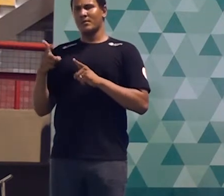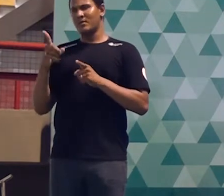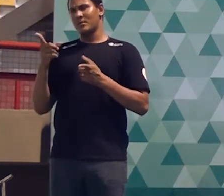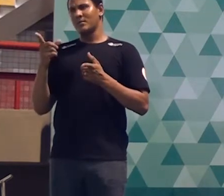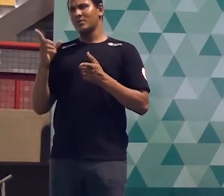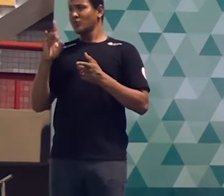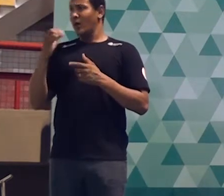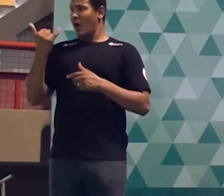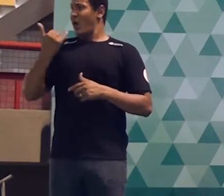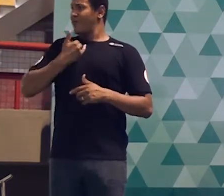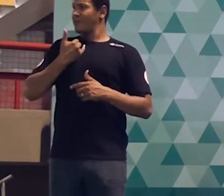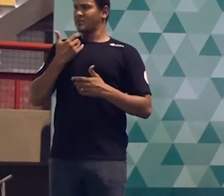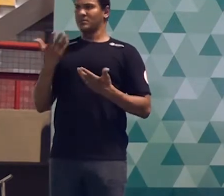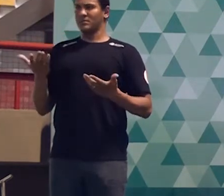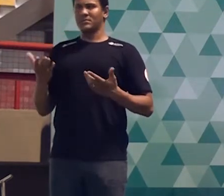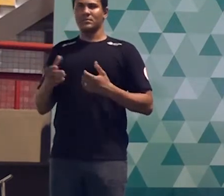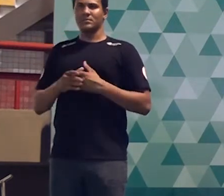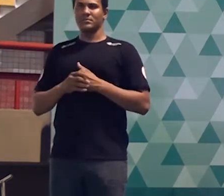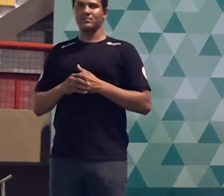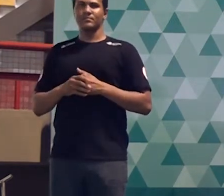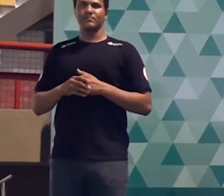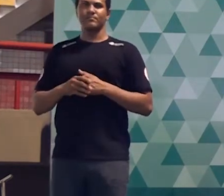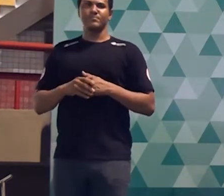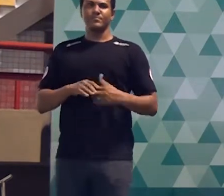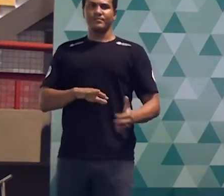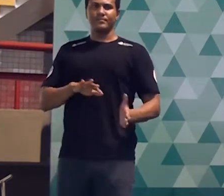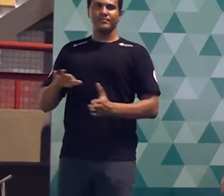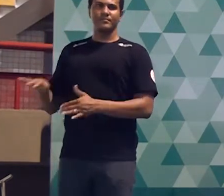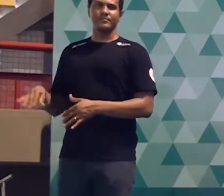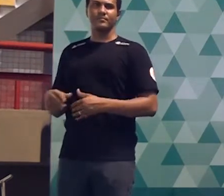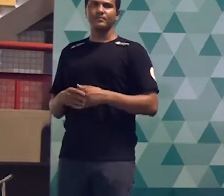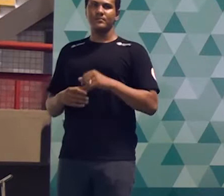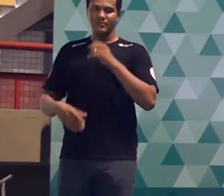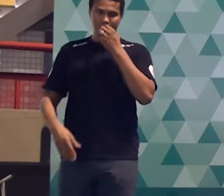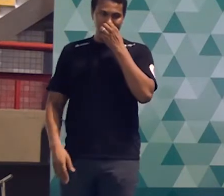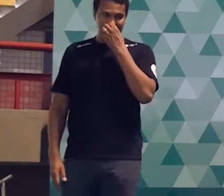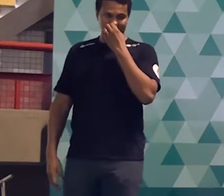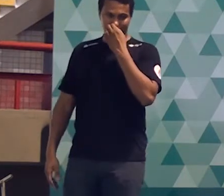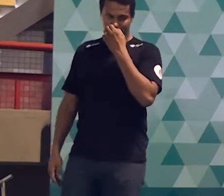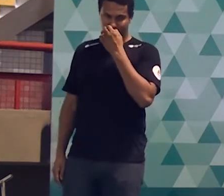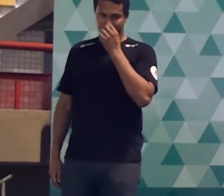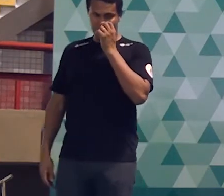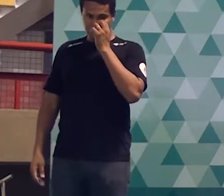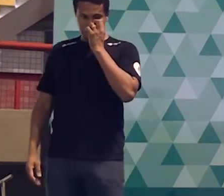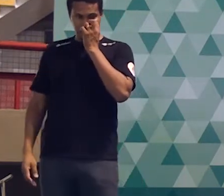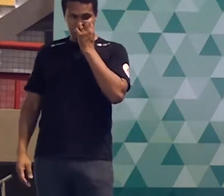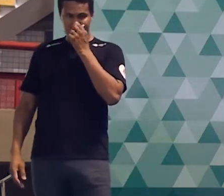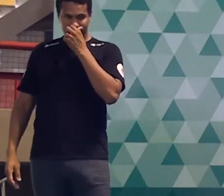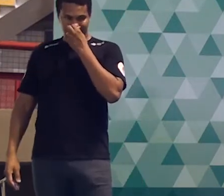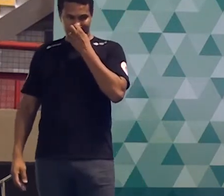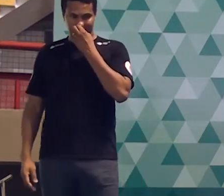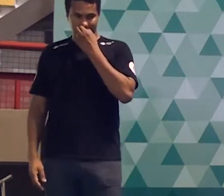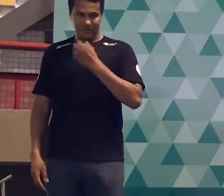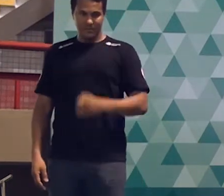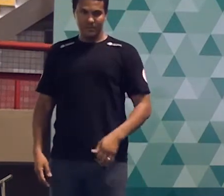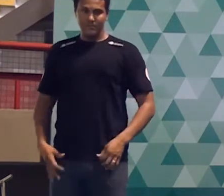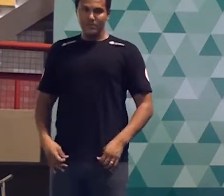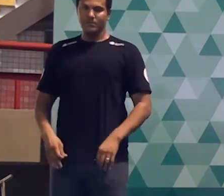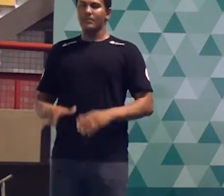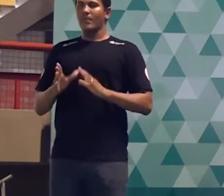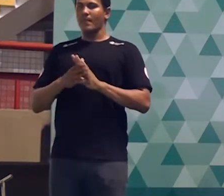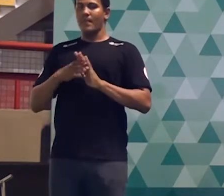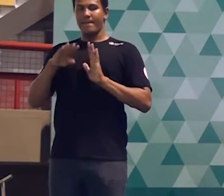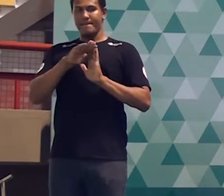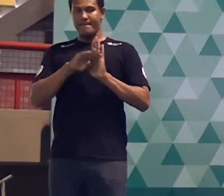prazer adicionar vocês. Bom, nós temos aí a competência da área 3. Vamos entender o que é